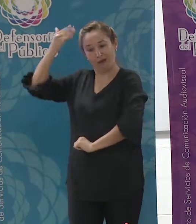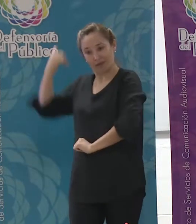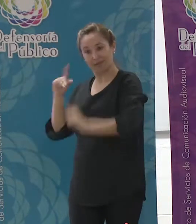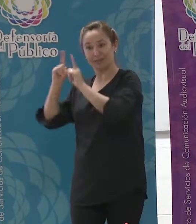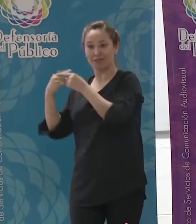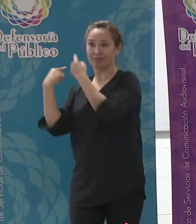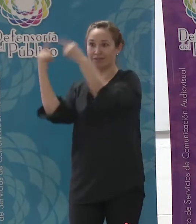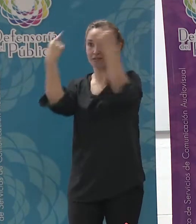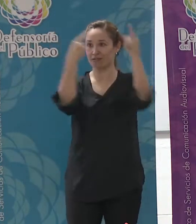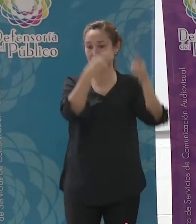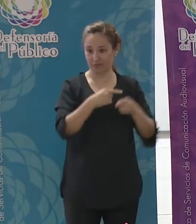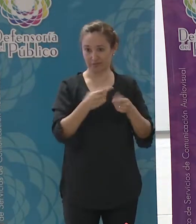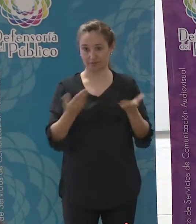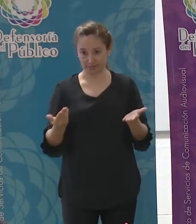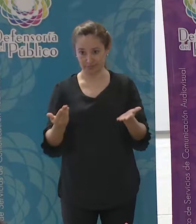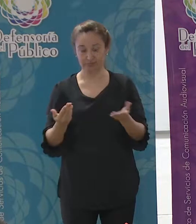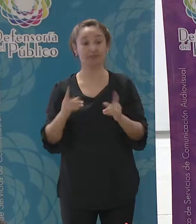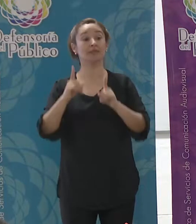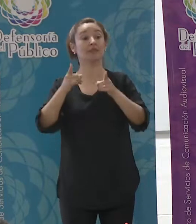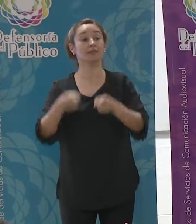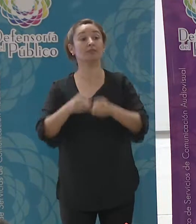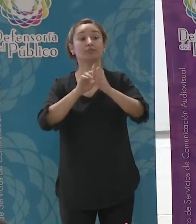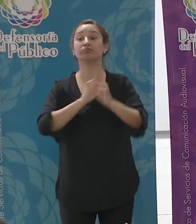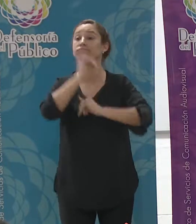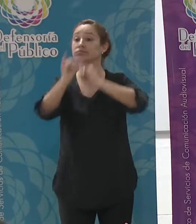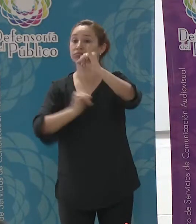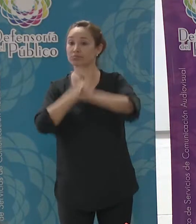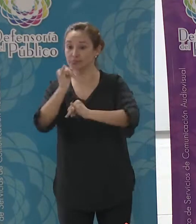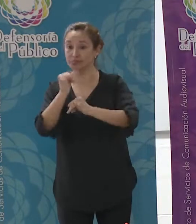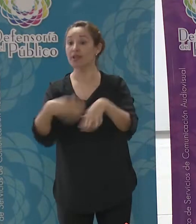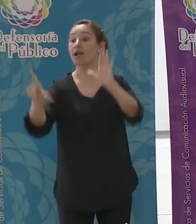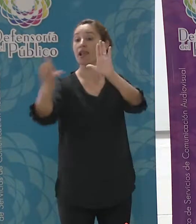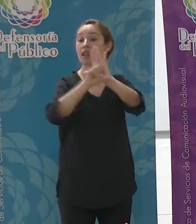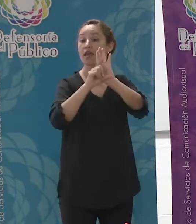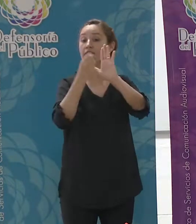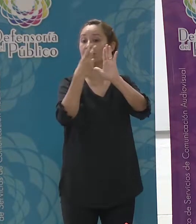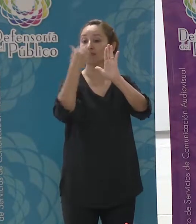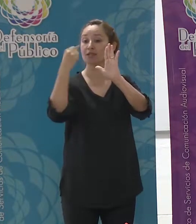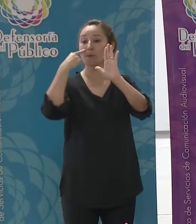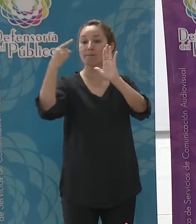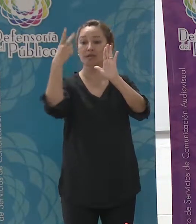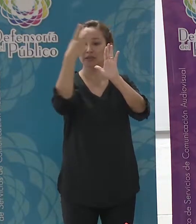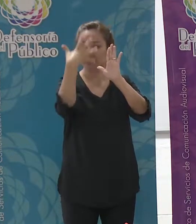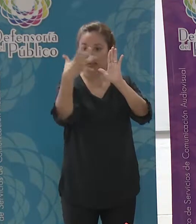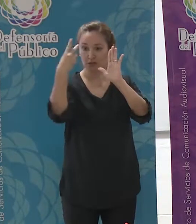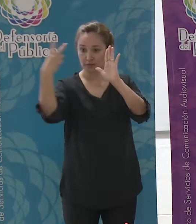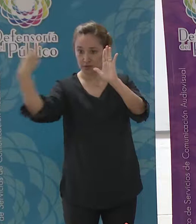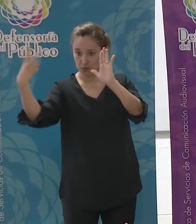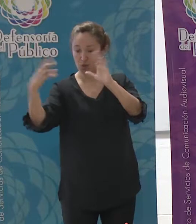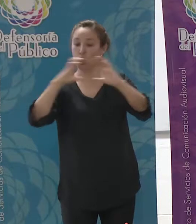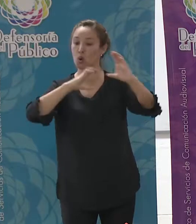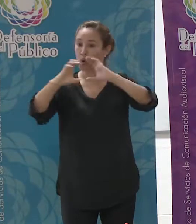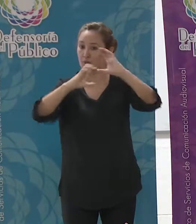contiene. En este sentido, quiero destacar que la sanción de la Ley 26.522 de Servicios de